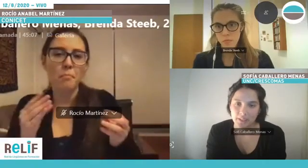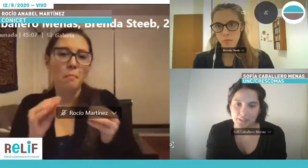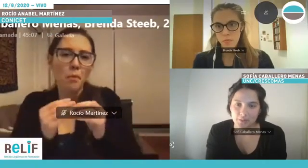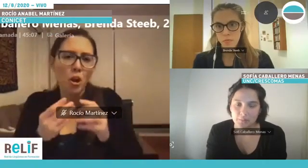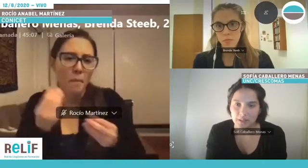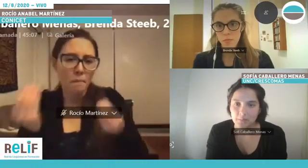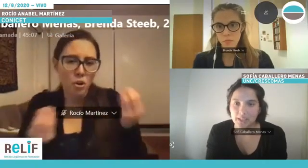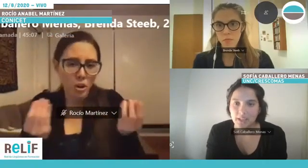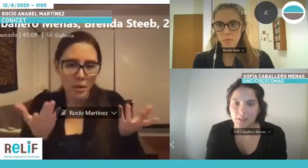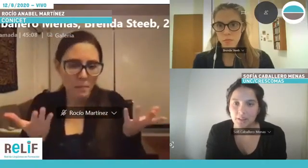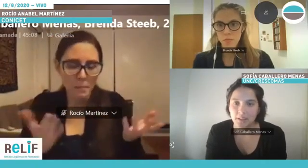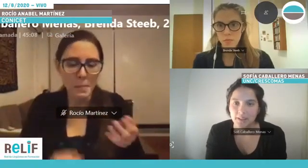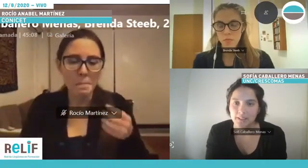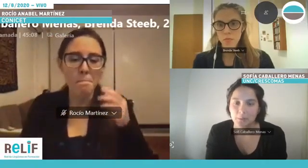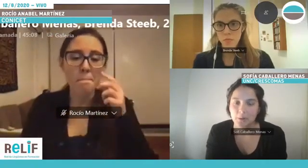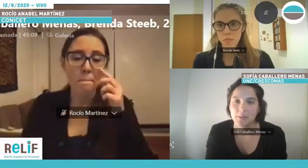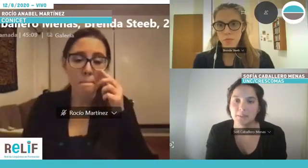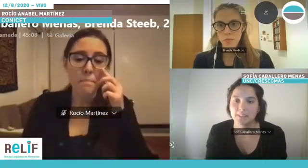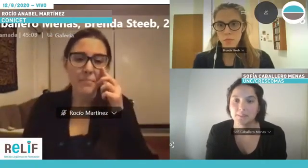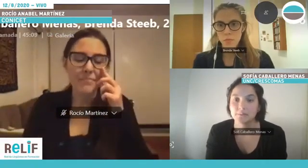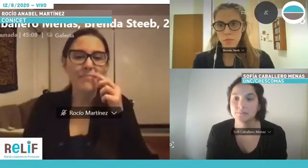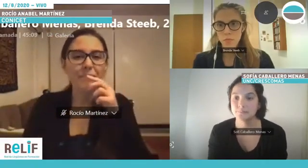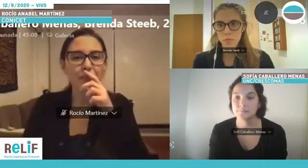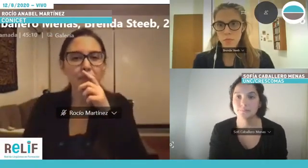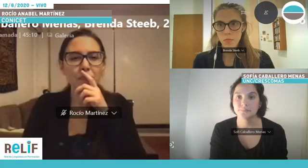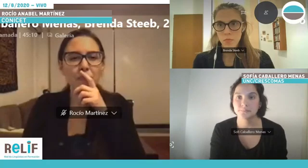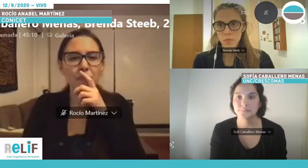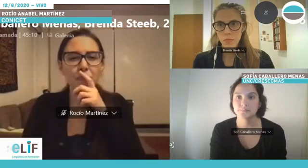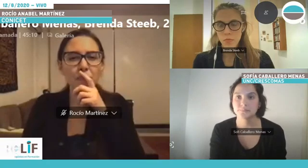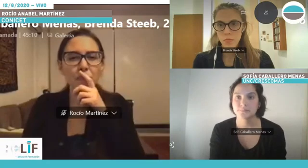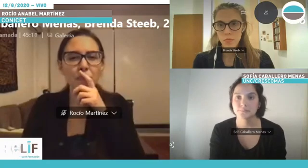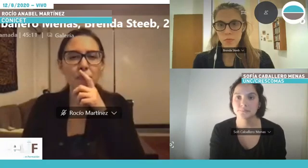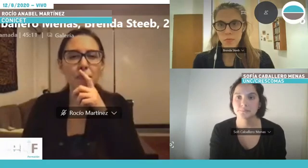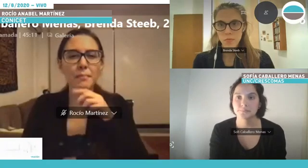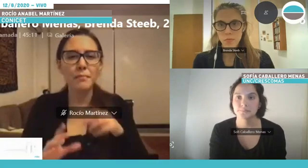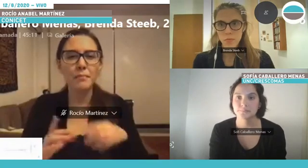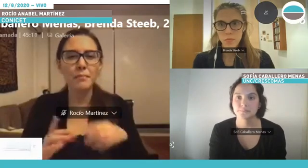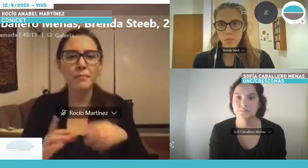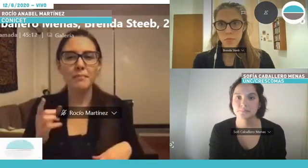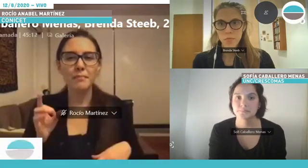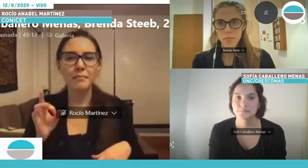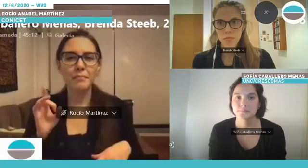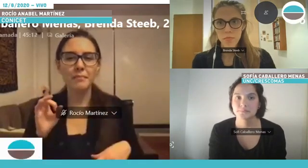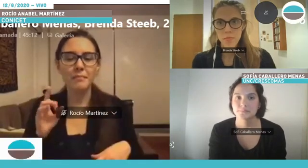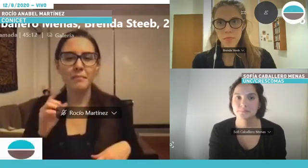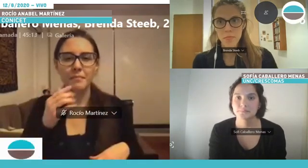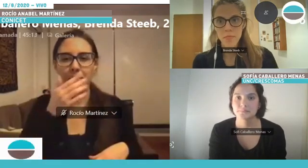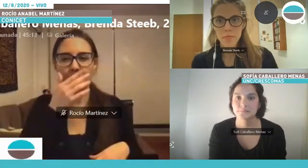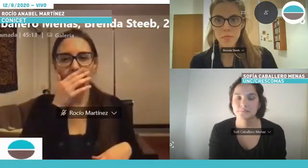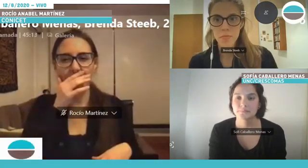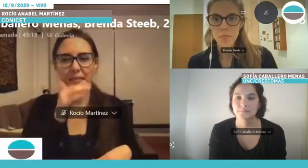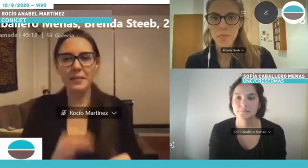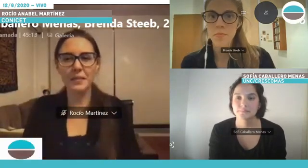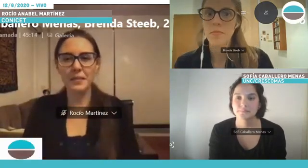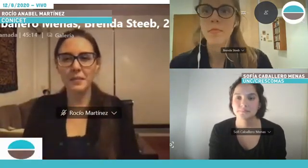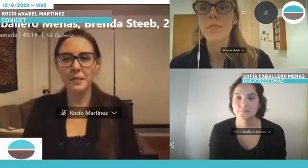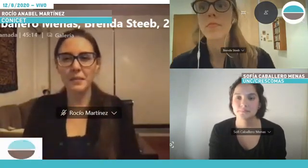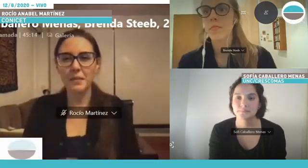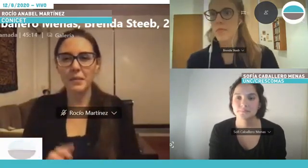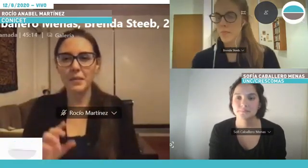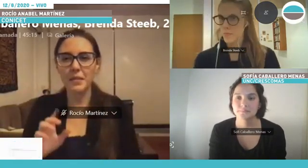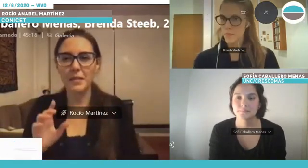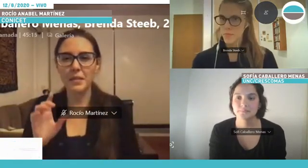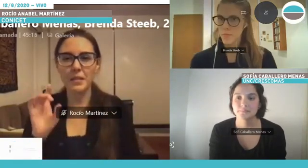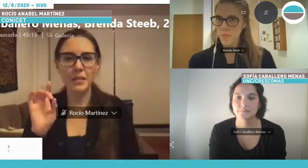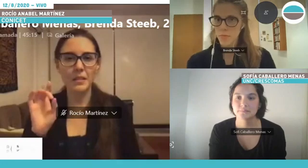porque bueno, esto implica... Un segundito, que se fue un poco la conexión.